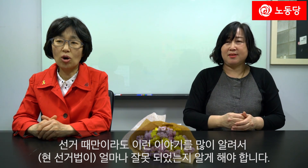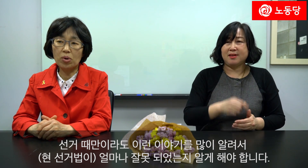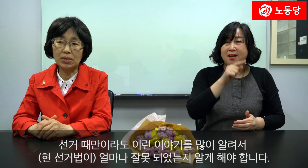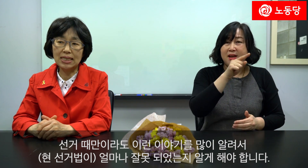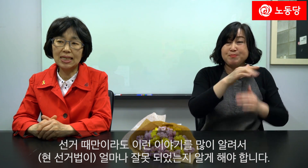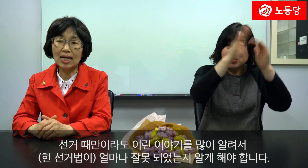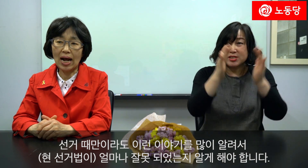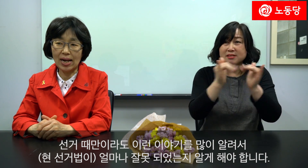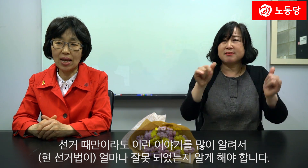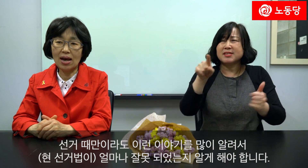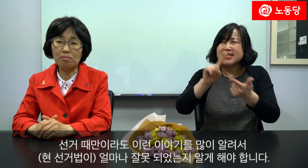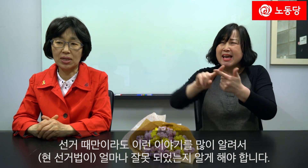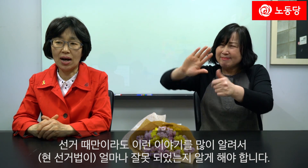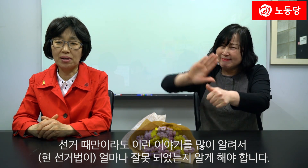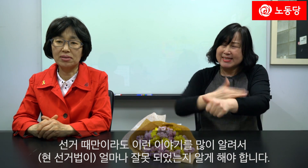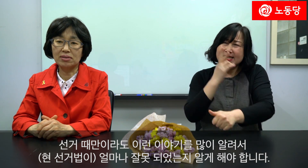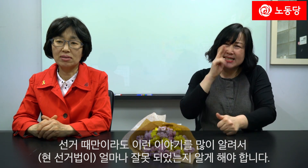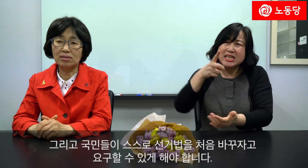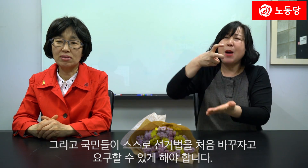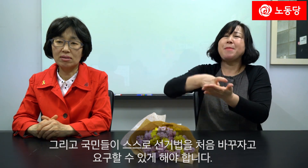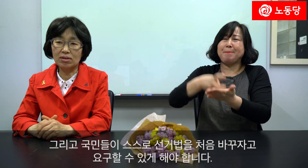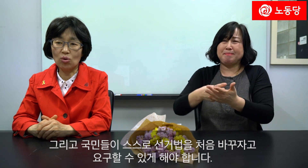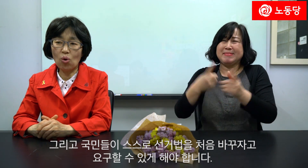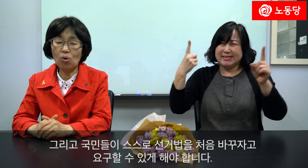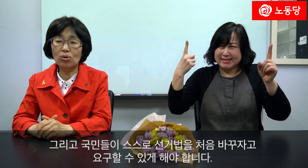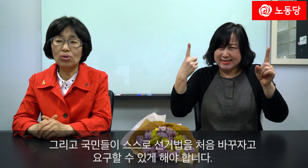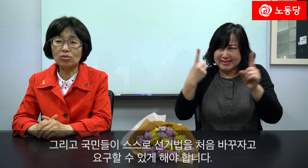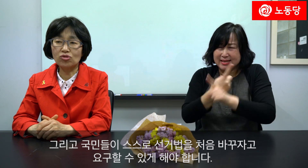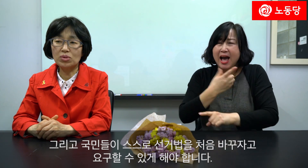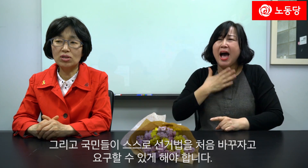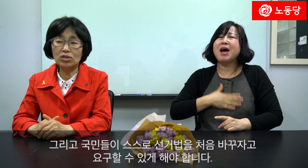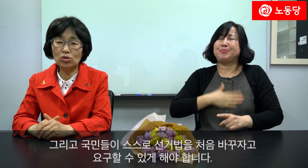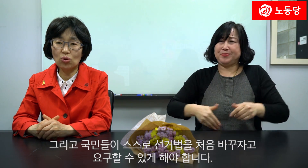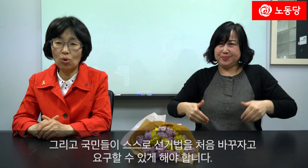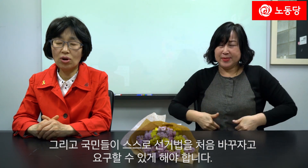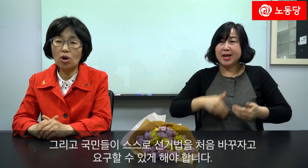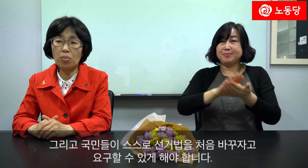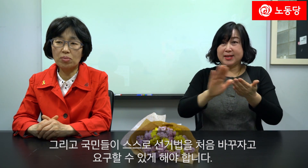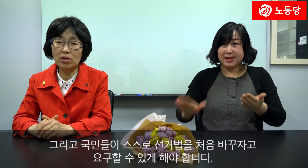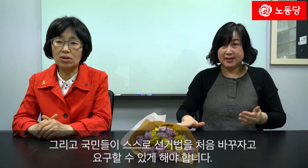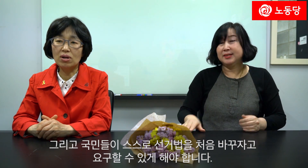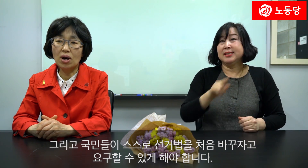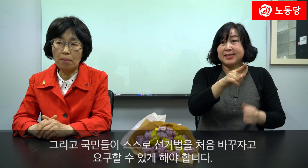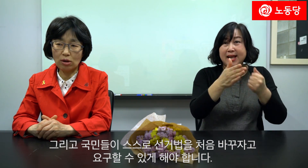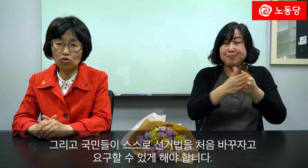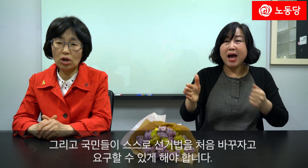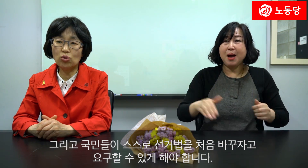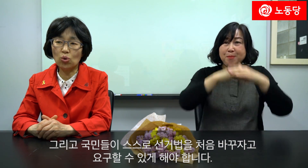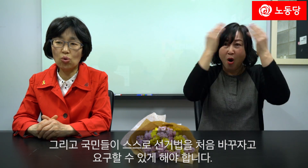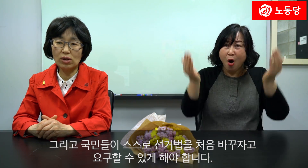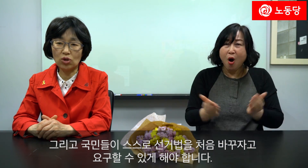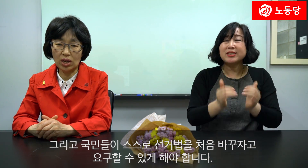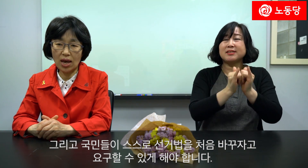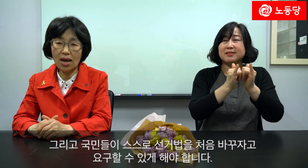잘못된 선거법인지 알게 해야 합니다. 그리고 국민들이 스스로 선거법을